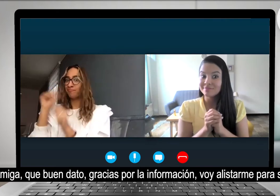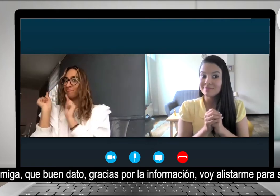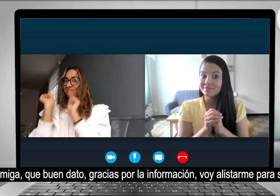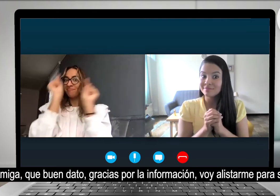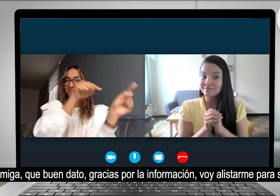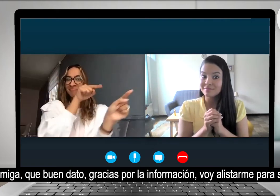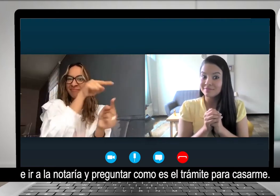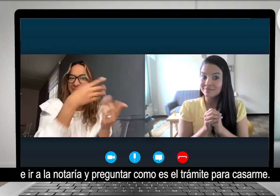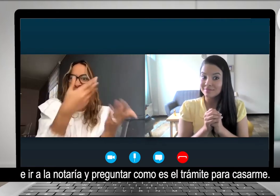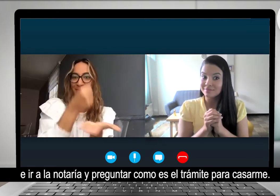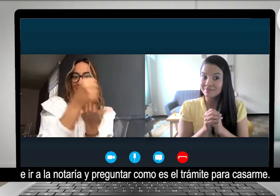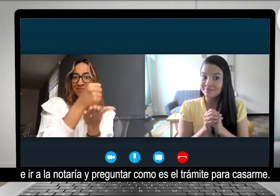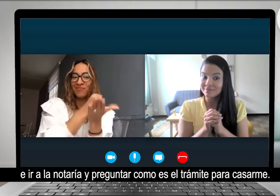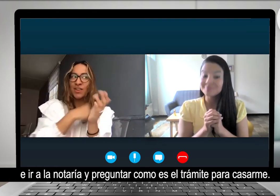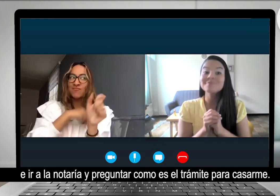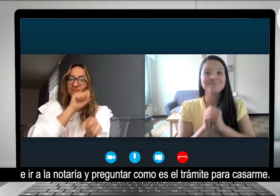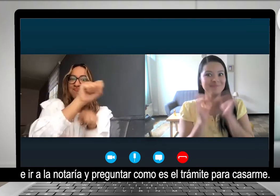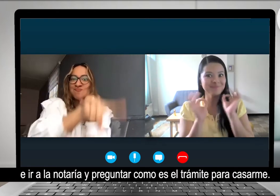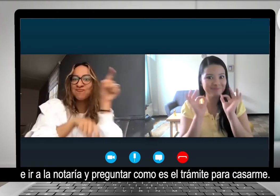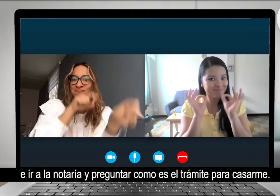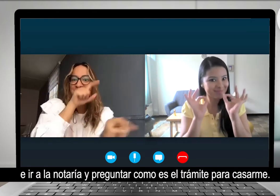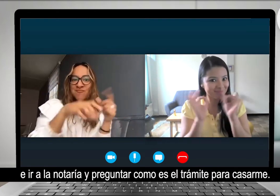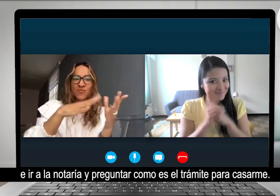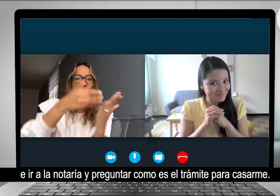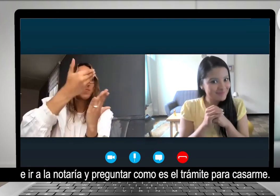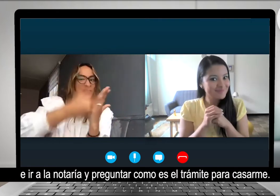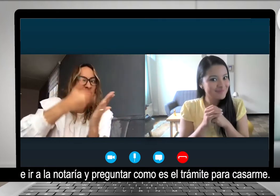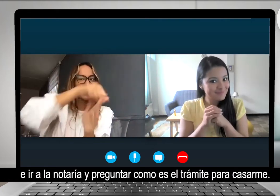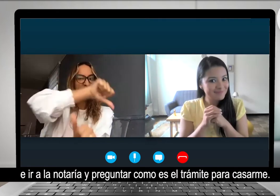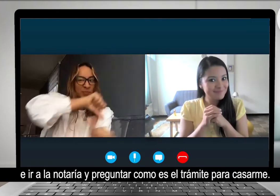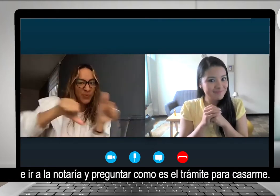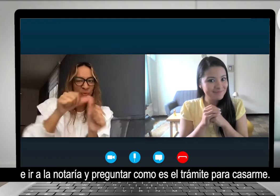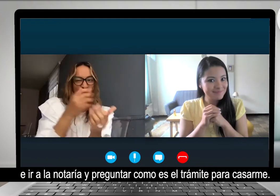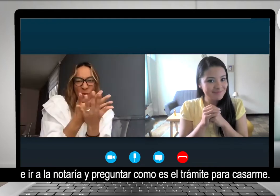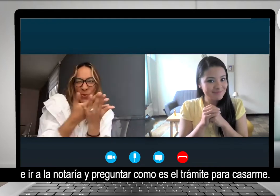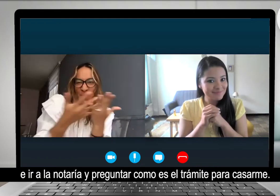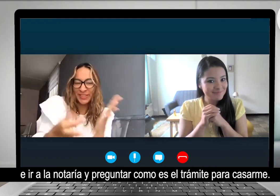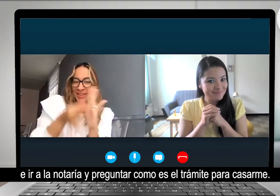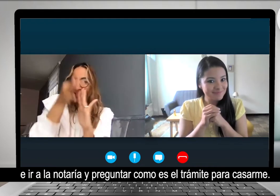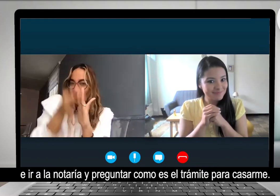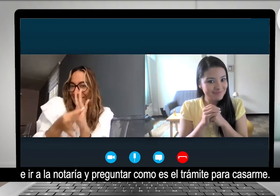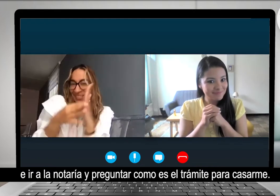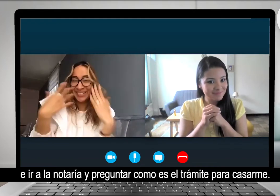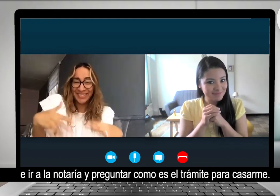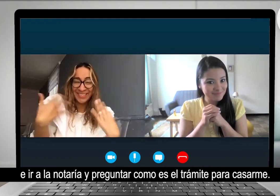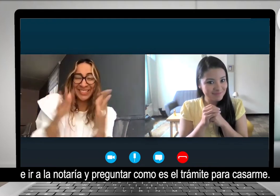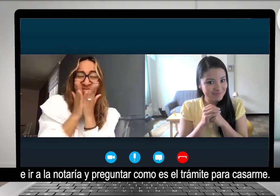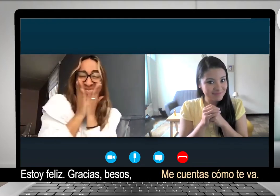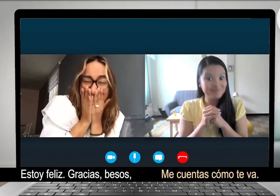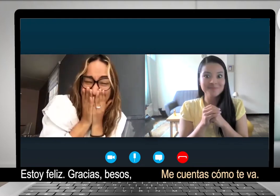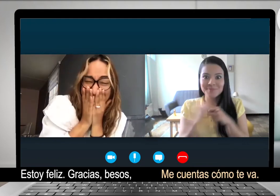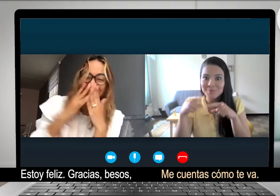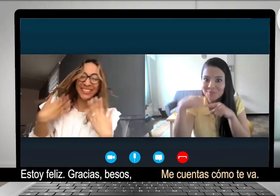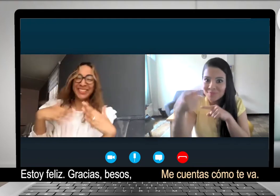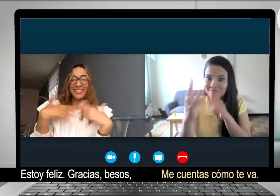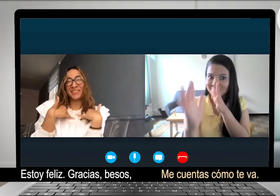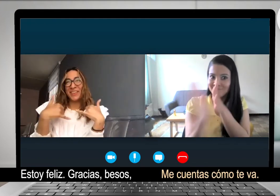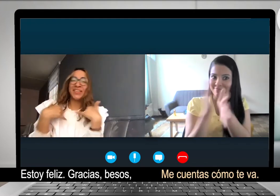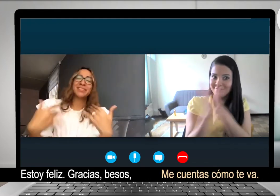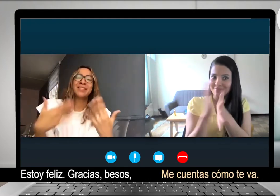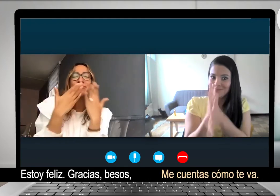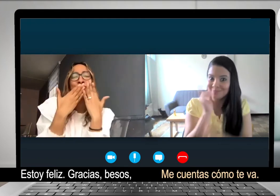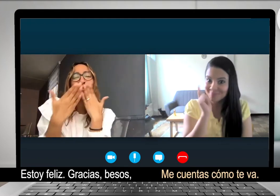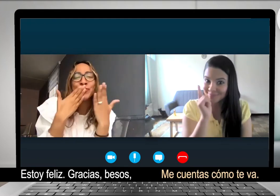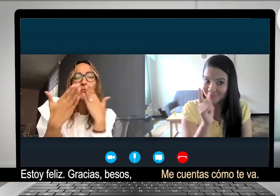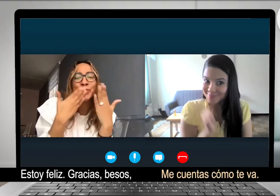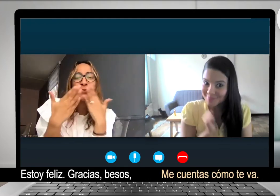e ir a la notaría y preguntar cómo es el trámite para casarme. ¡Estoy feliz,